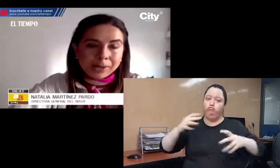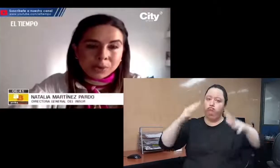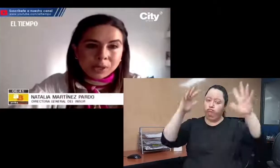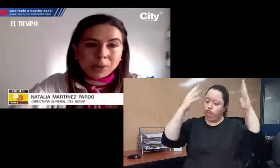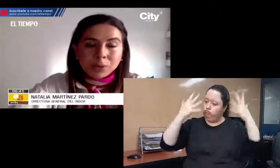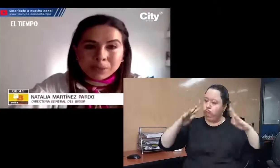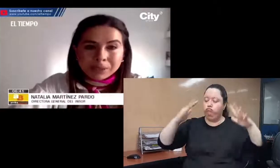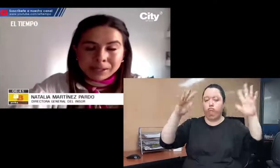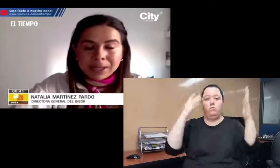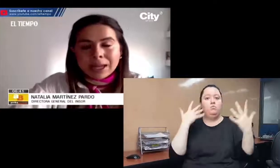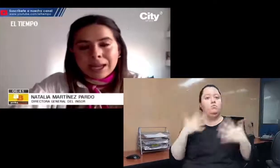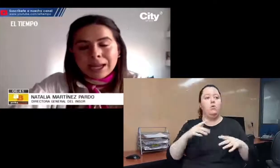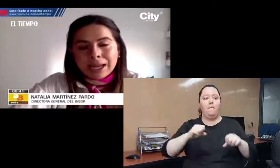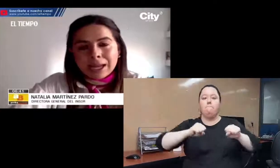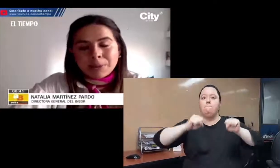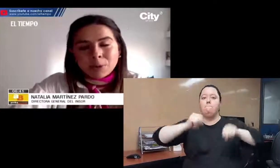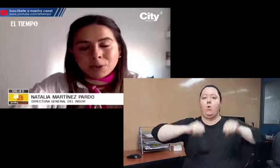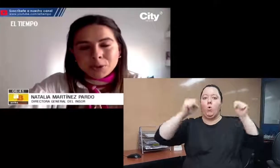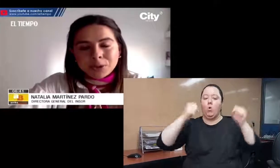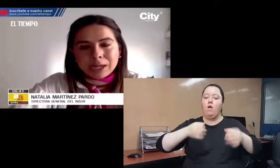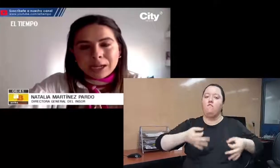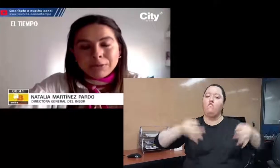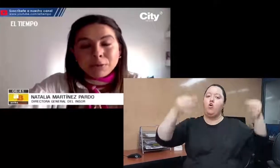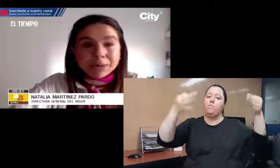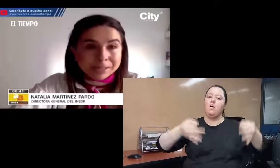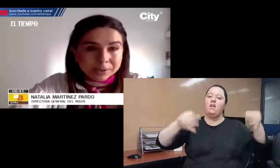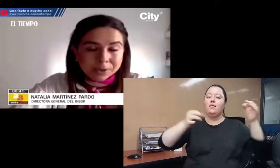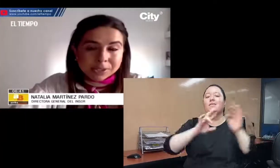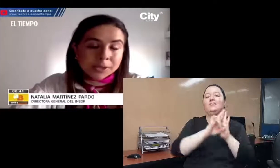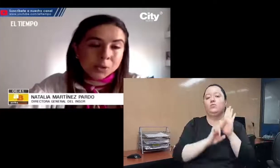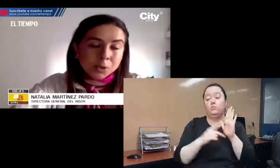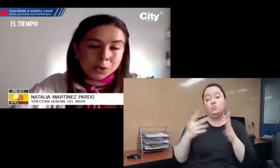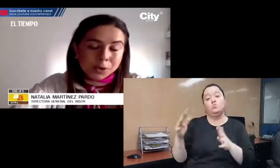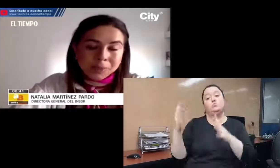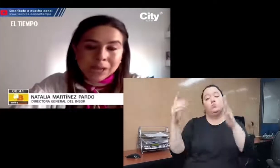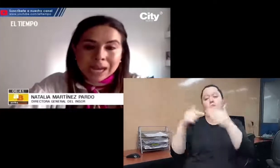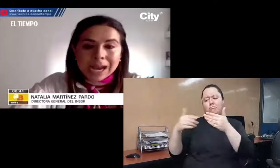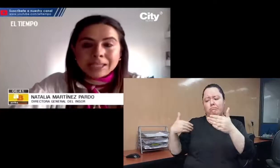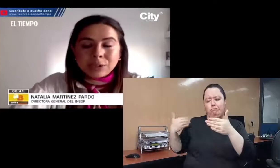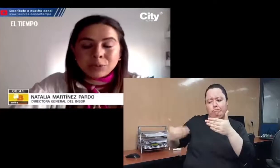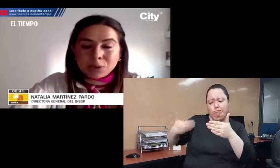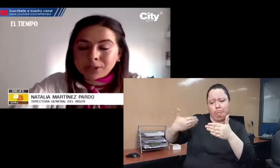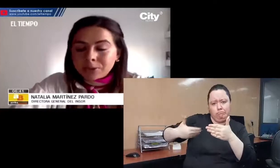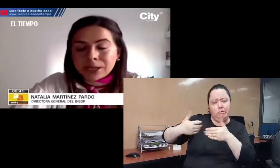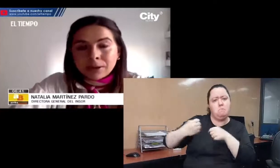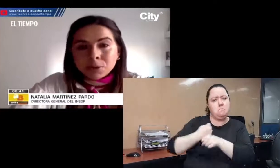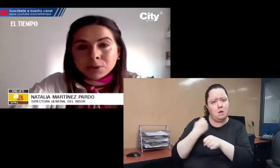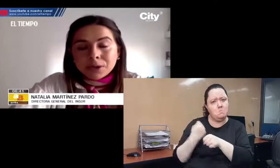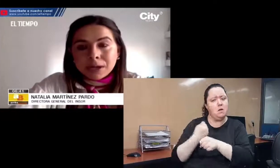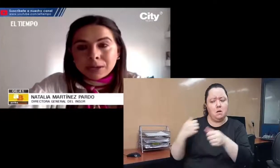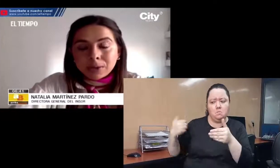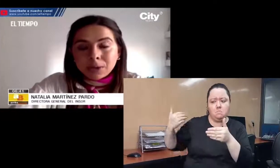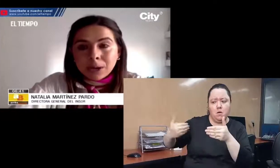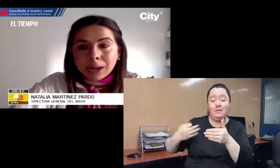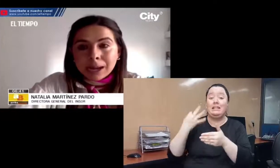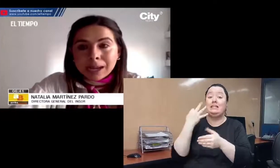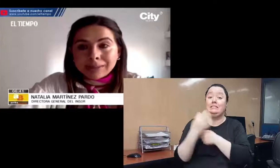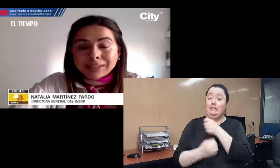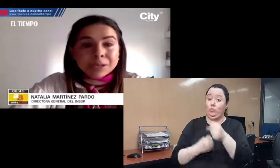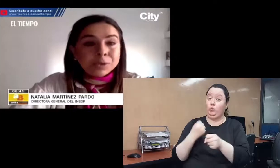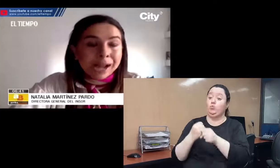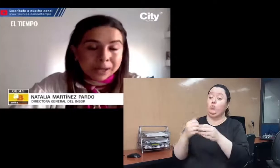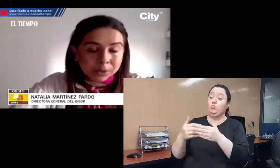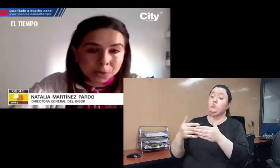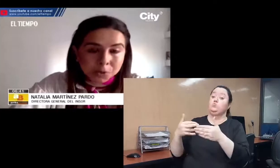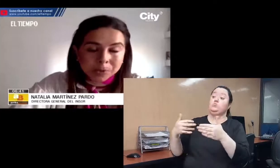celebramos enormemente la aprobación y la formalización de esta resolución. Ha sido un proceso en el que venimos trabajando